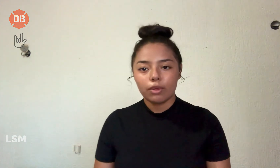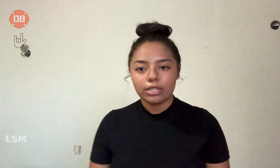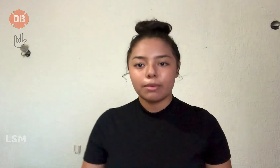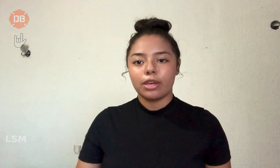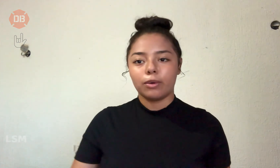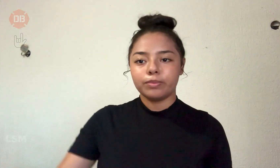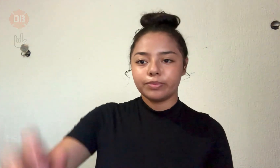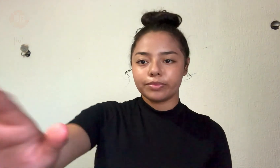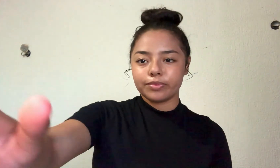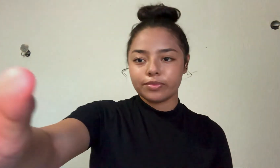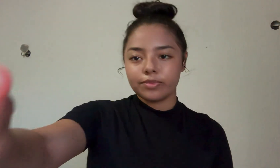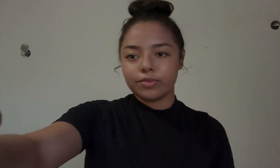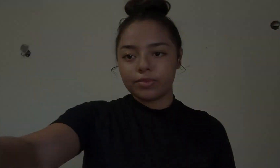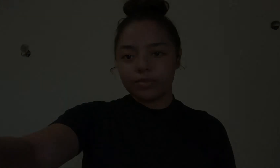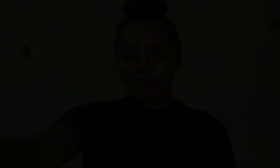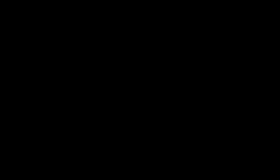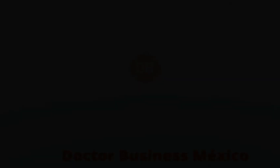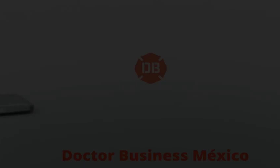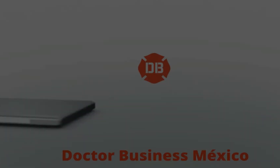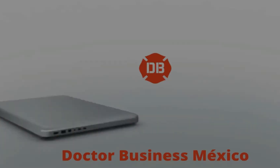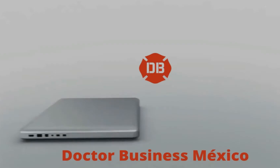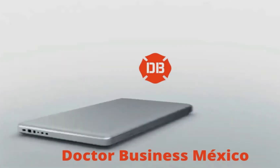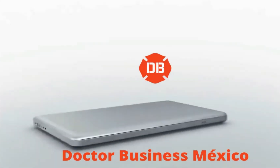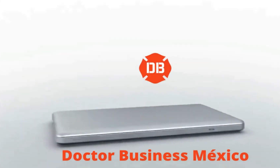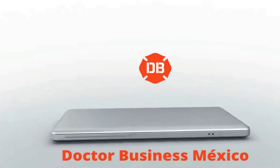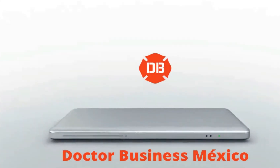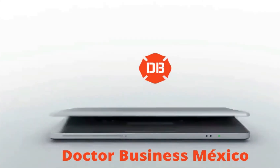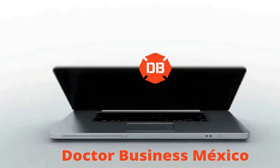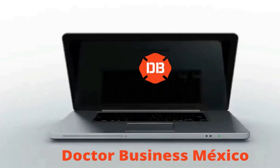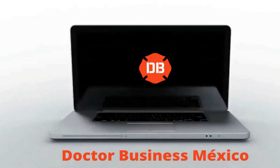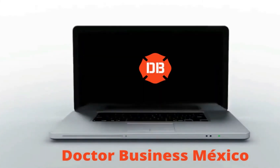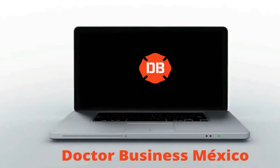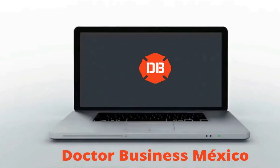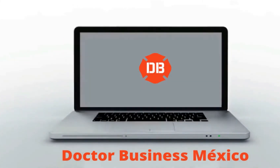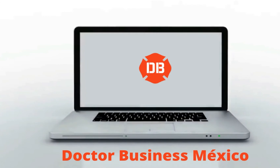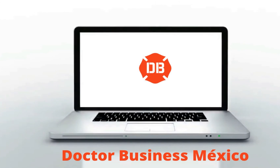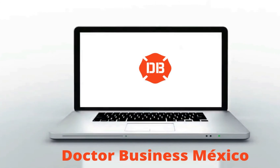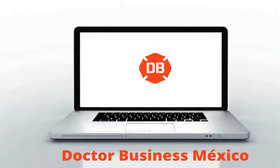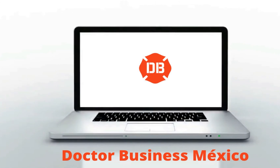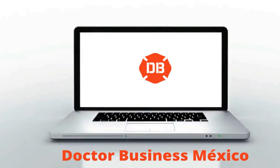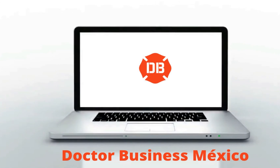este video.